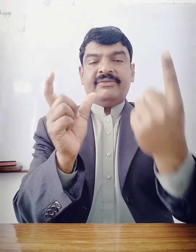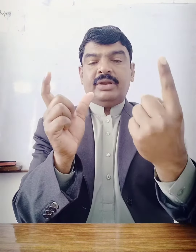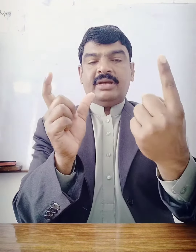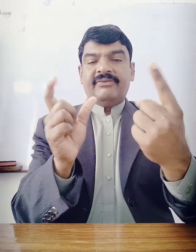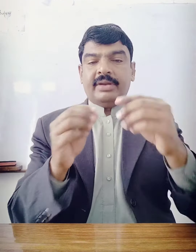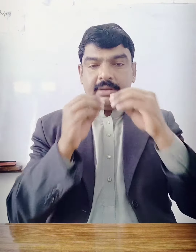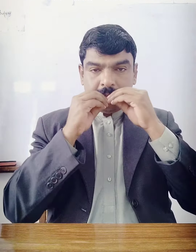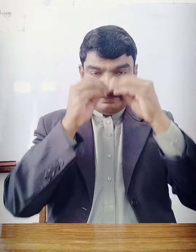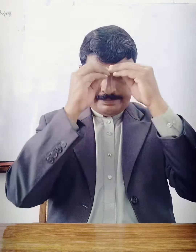रबियुल अव्वल।